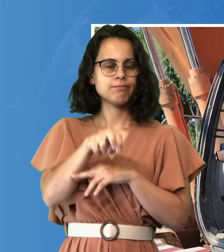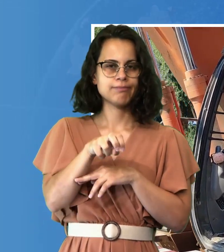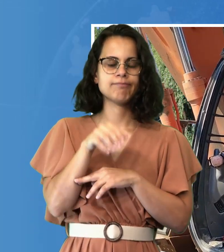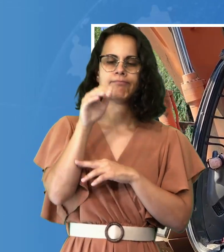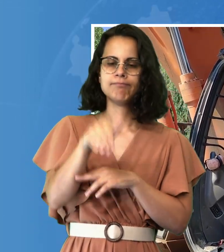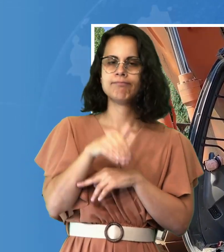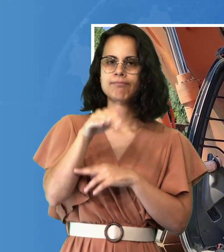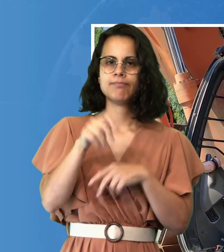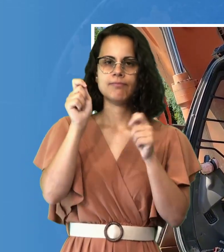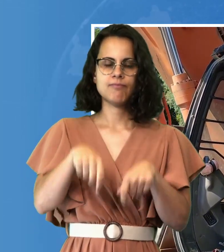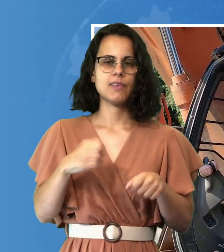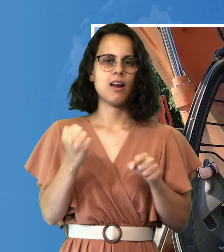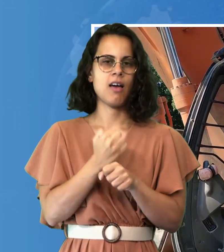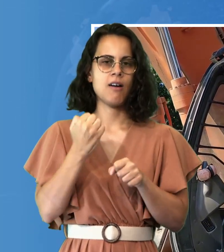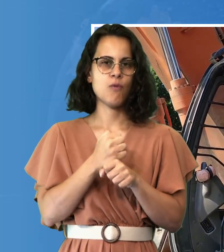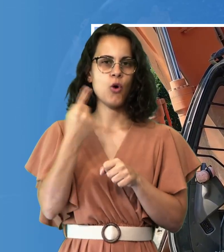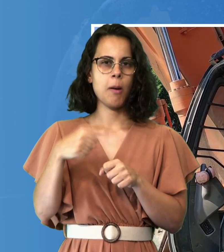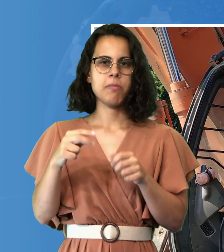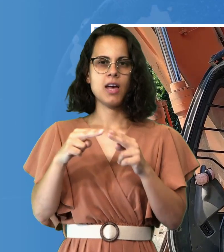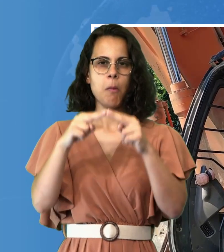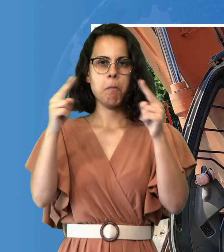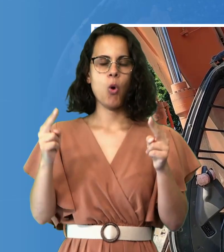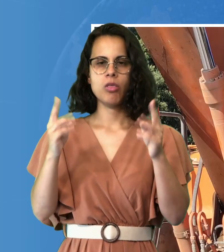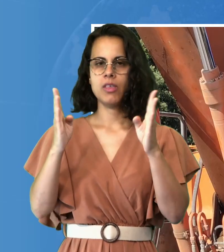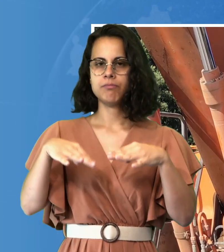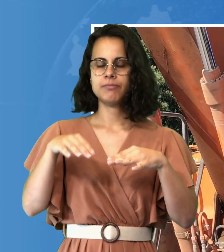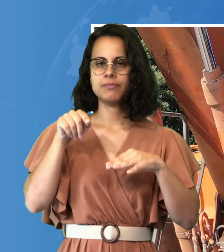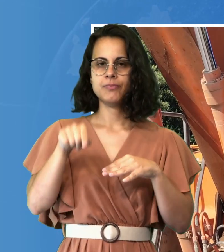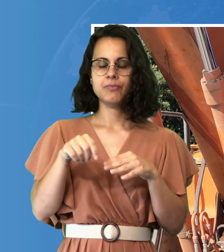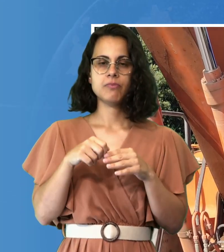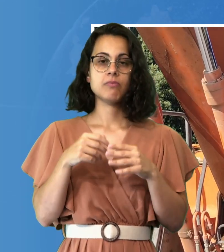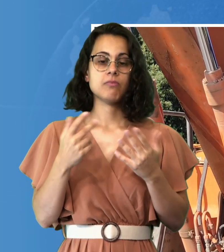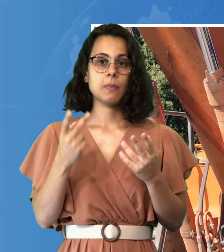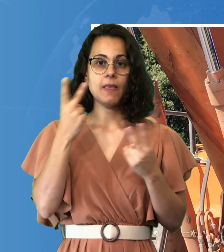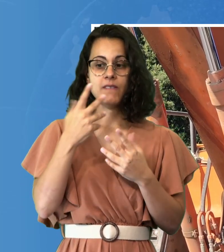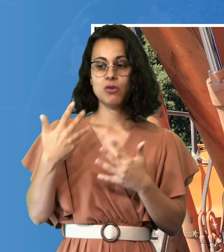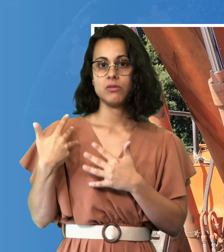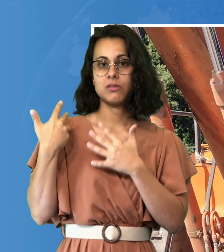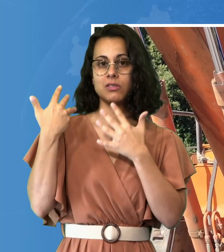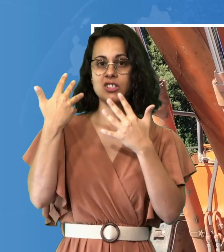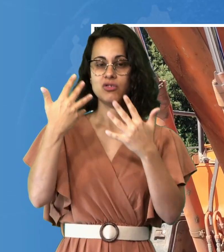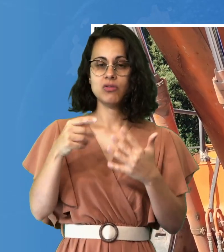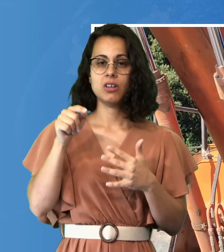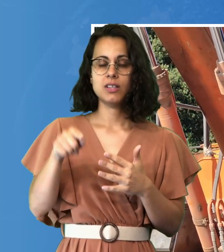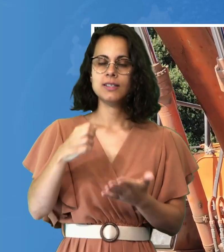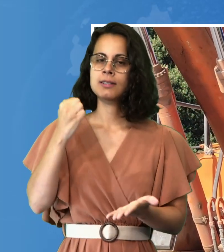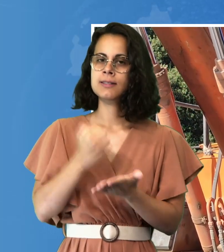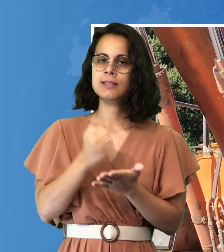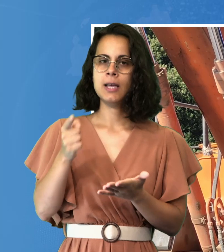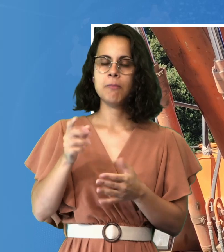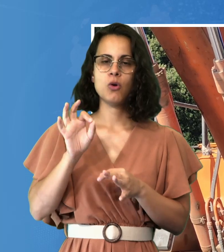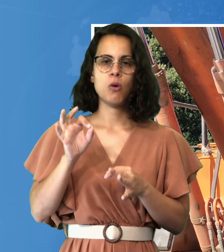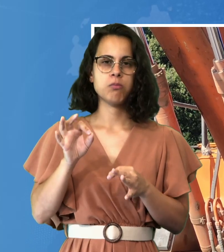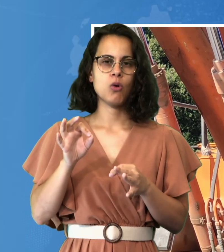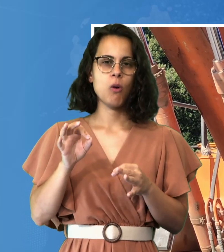iniziare l'opera di demolizione del manufatto che ha rappresentato per più di dieci anni uno dei simboli degli ostacoli al